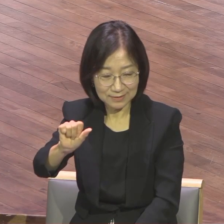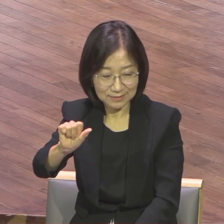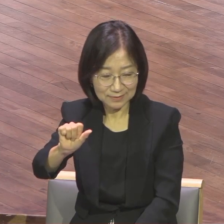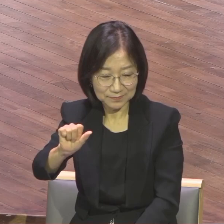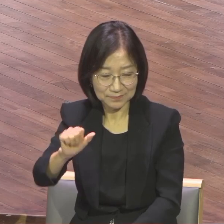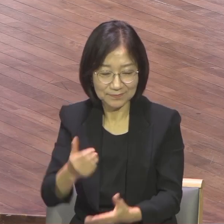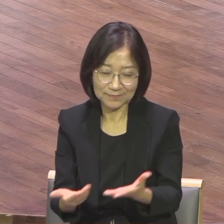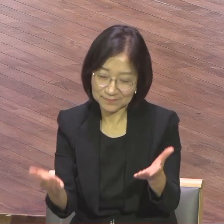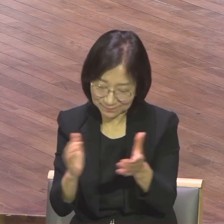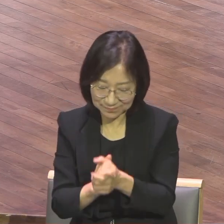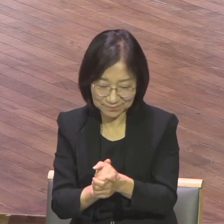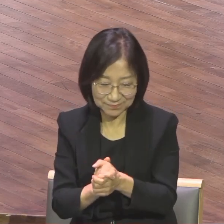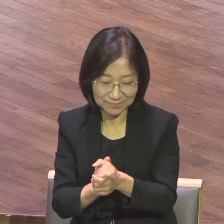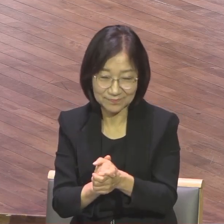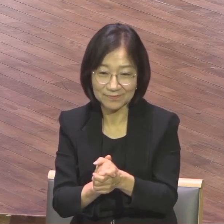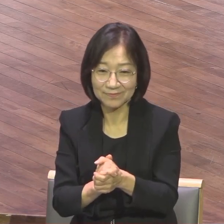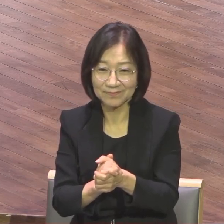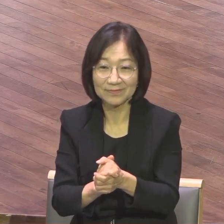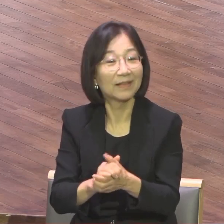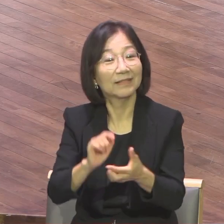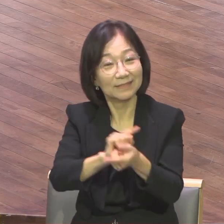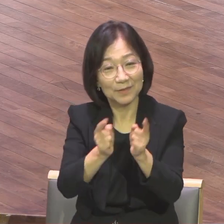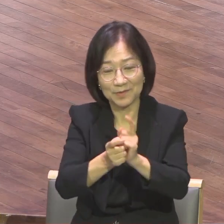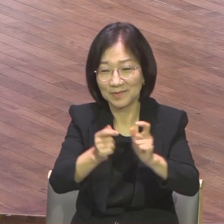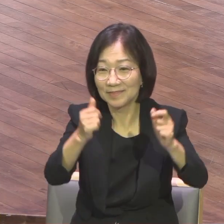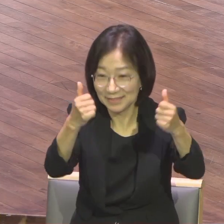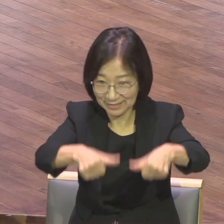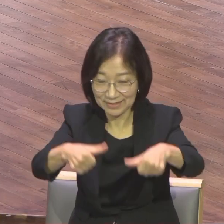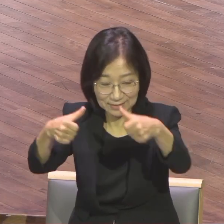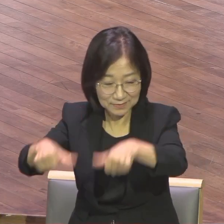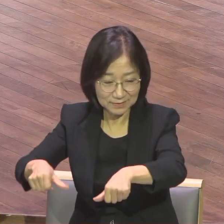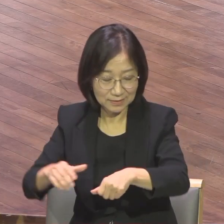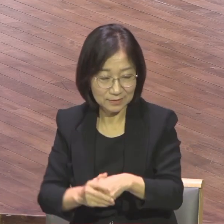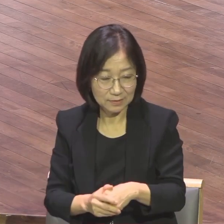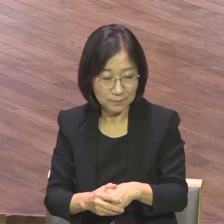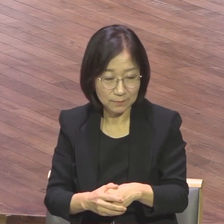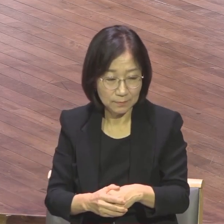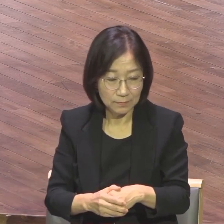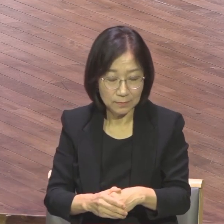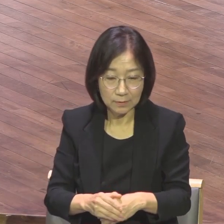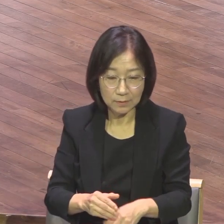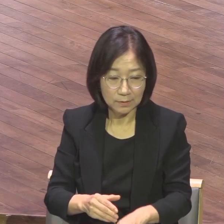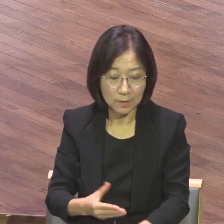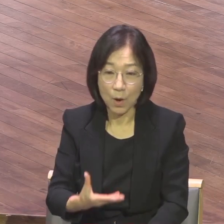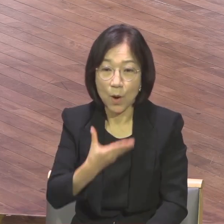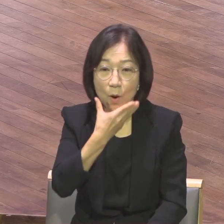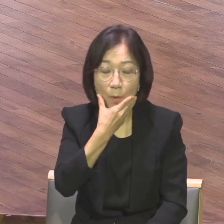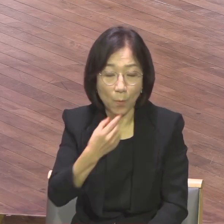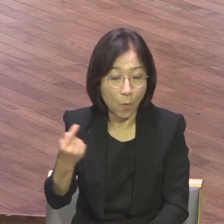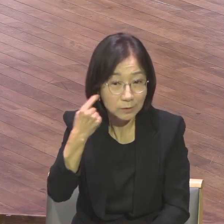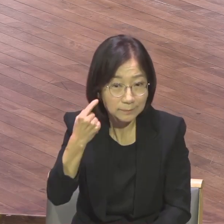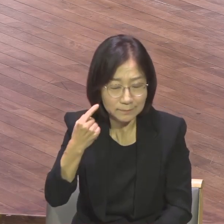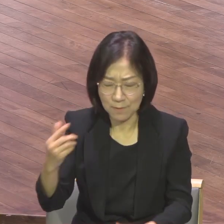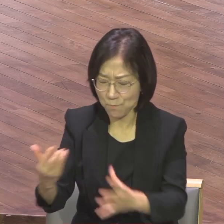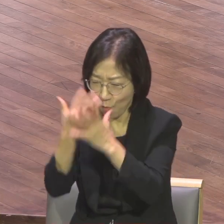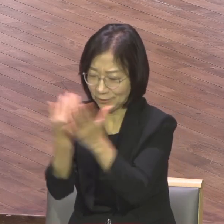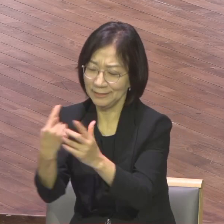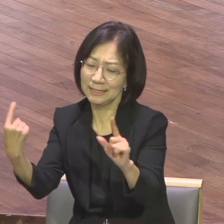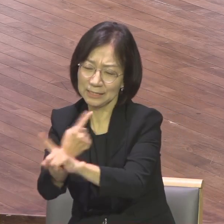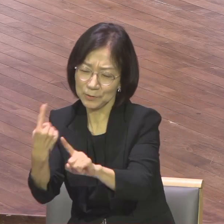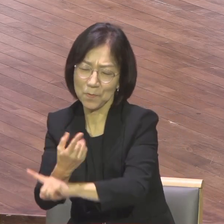아들이십니다. 아멘. 우리 해외 성도들 같이 서로 다 인사합시다. 복음은 모든 것을 치유합니다.